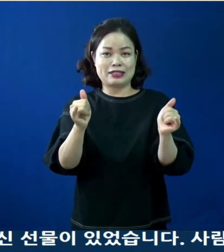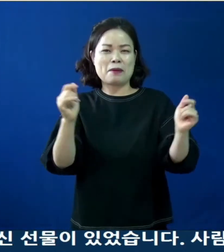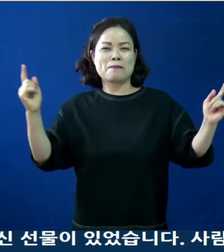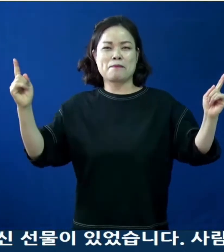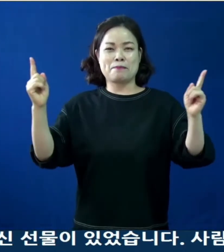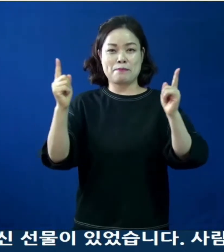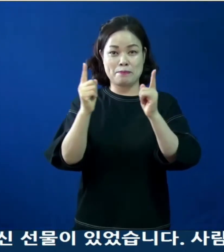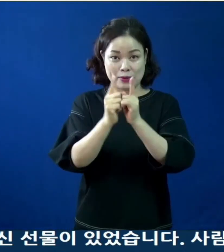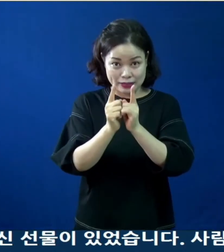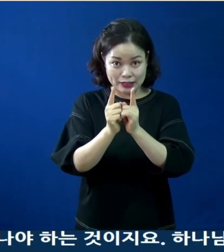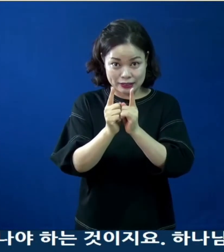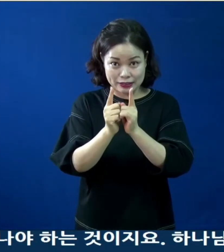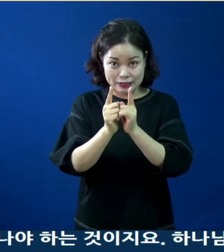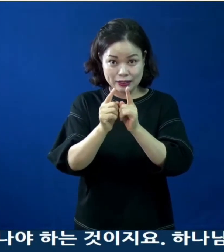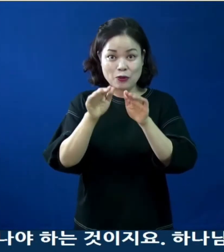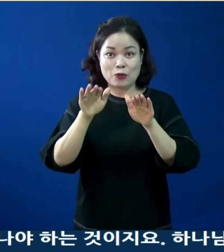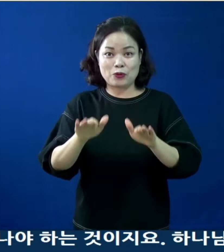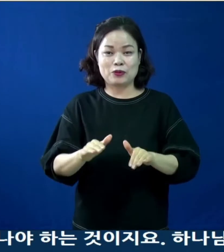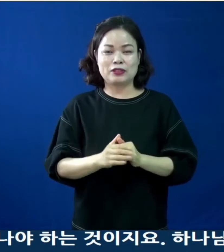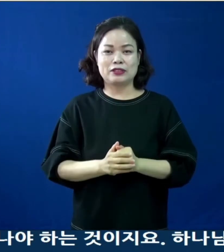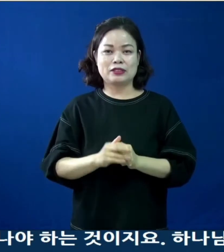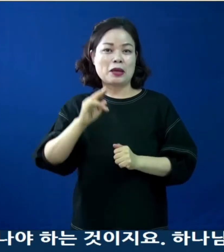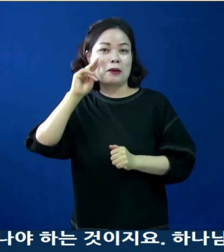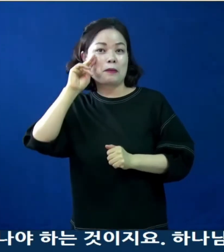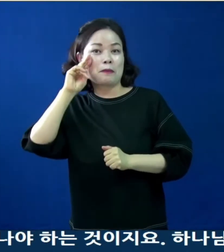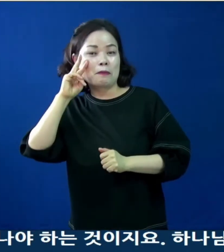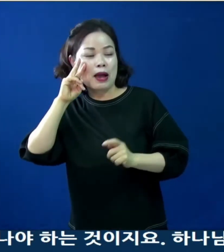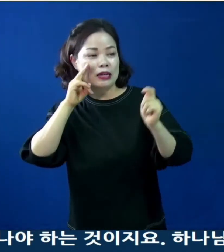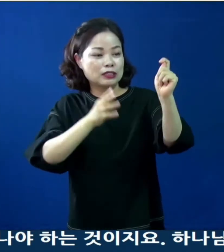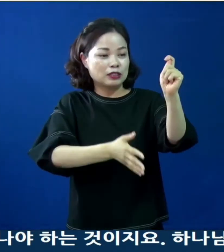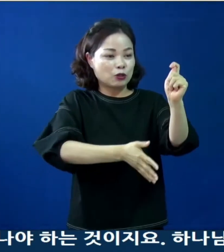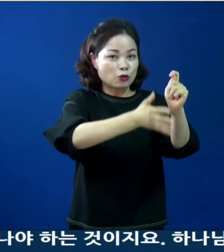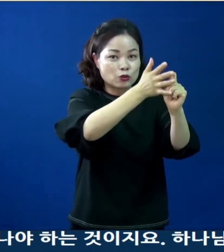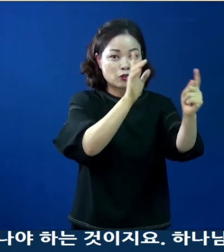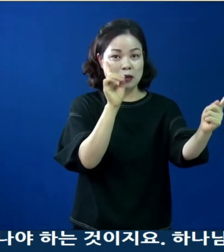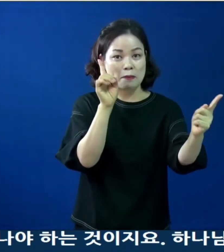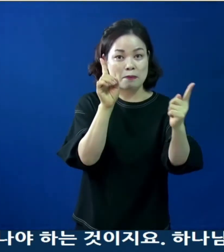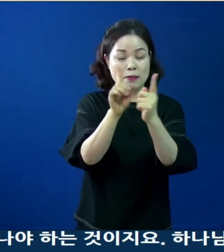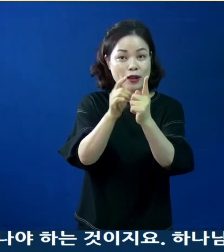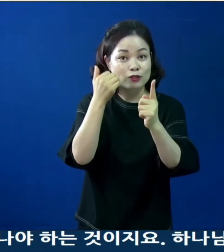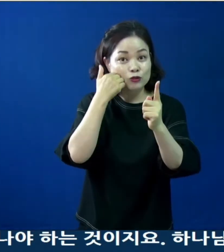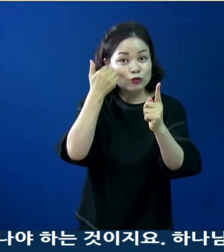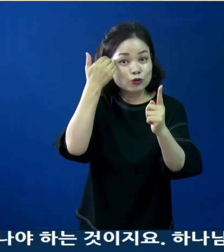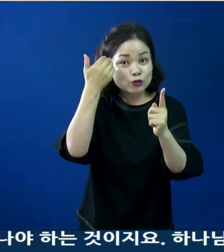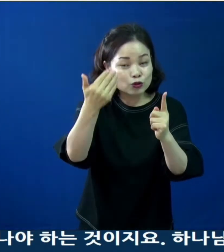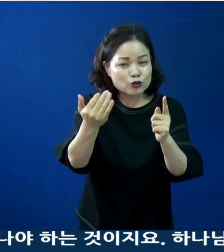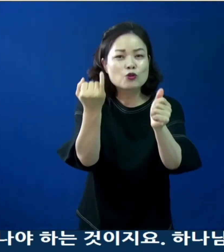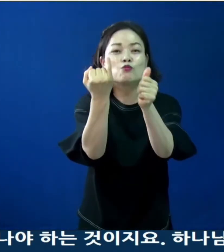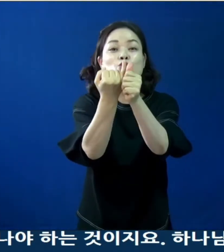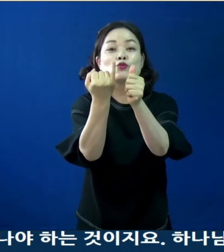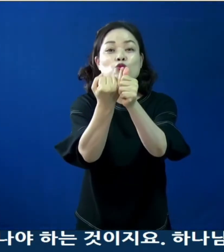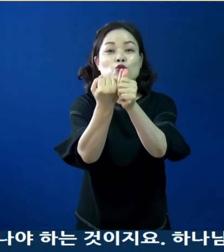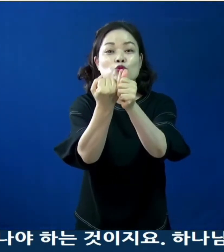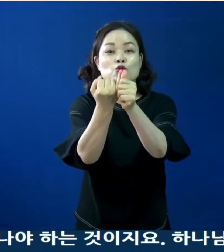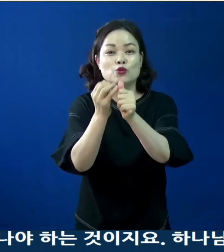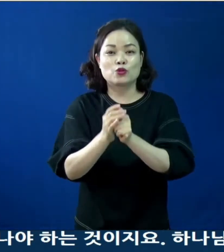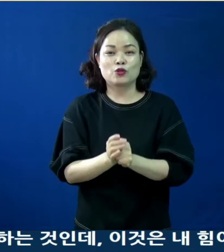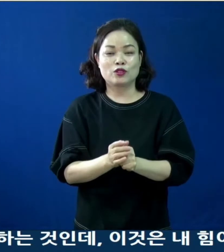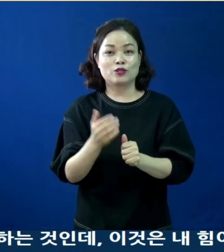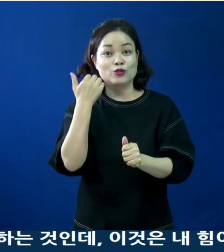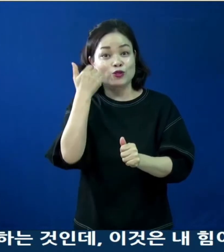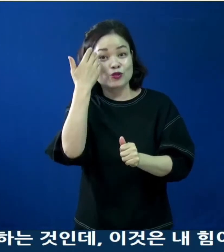만나는 겁니다. 자, 오늘 바울이 고린도에서 만난 사람이 누구였습니까? 부부였죠.